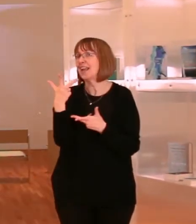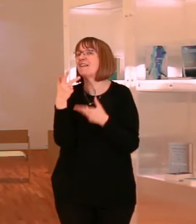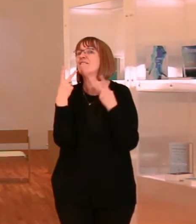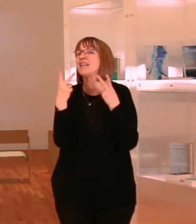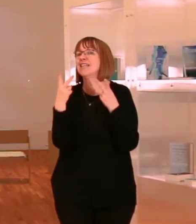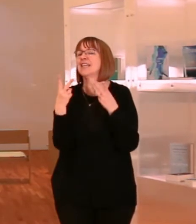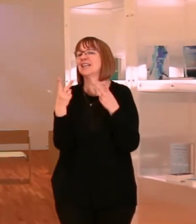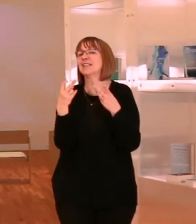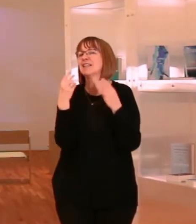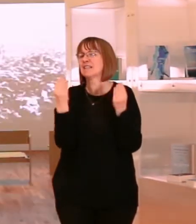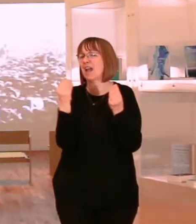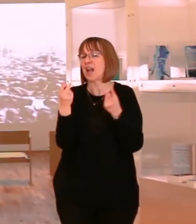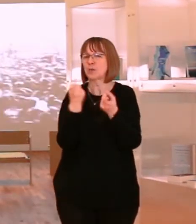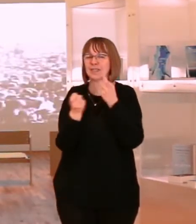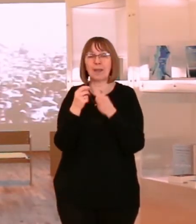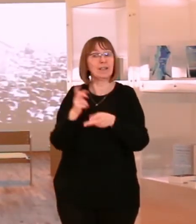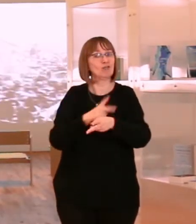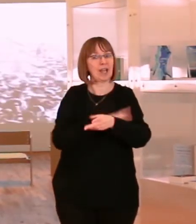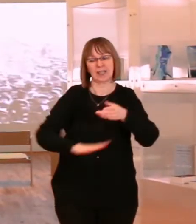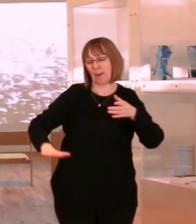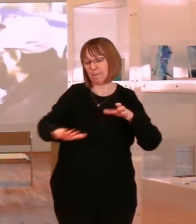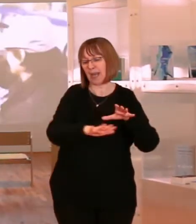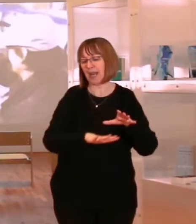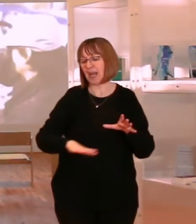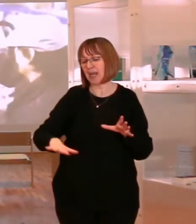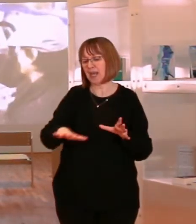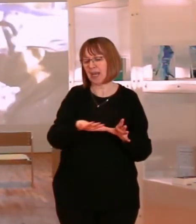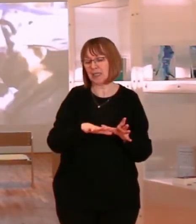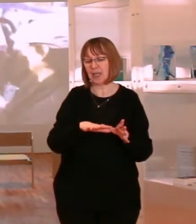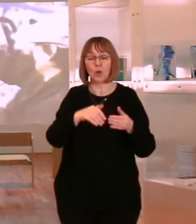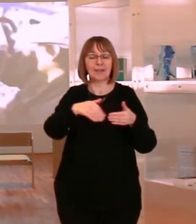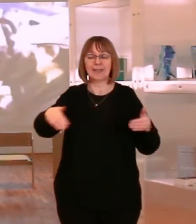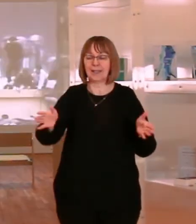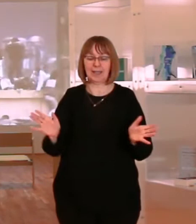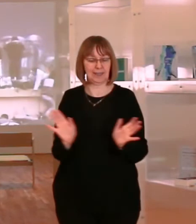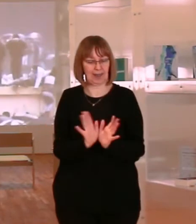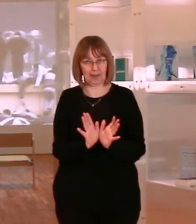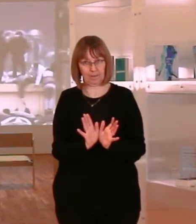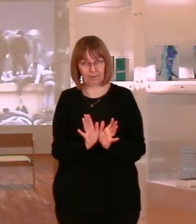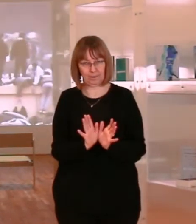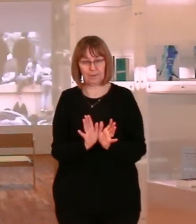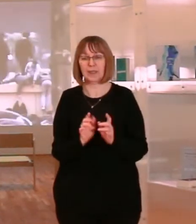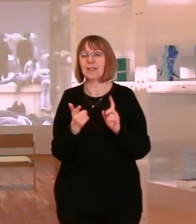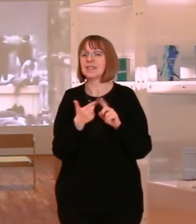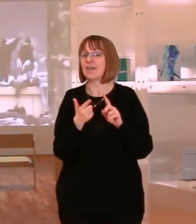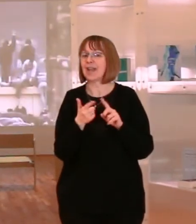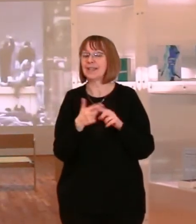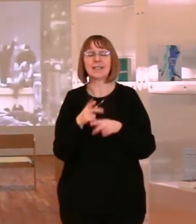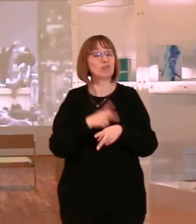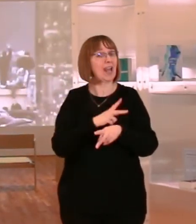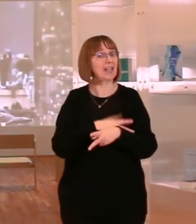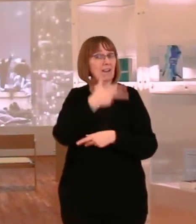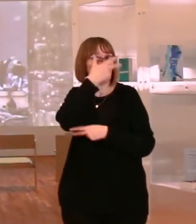herausgearbeitet. Das ist das Staatsgebiet, das Gebiet, das von den Grenzen umschlossen wird, das Staatsvolk oder